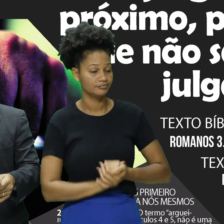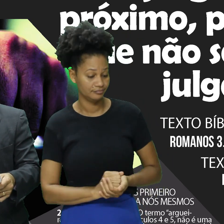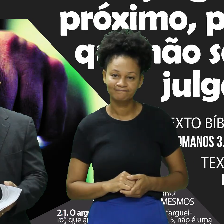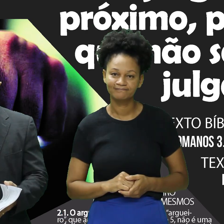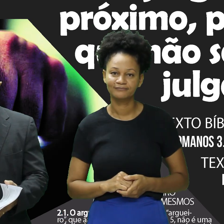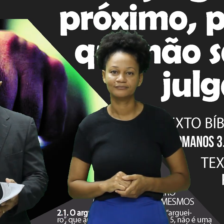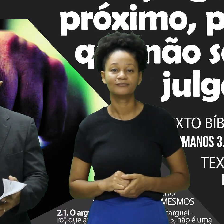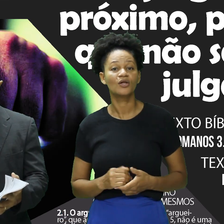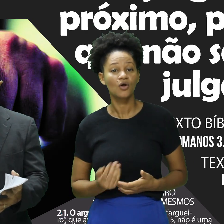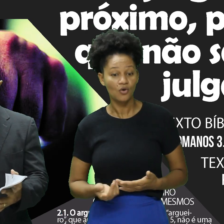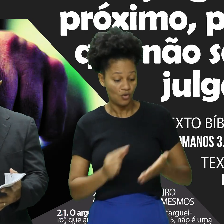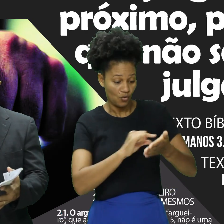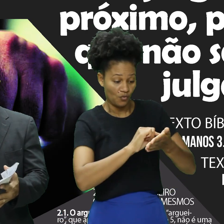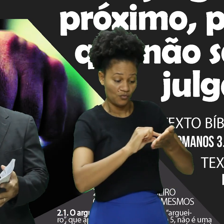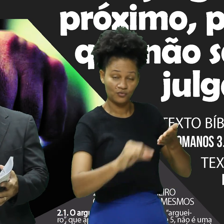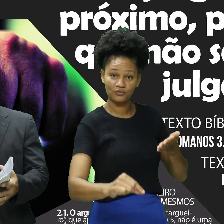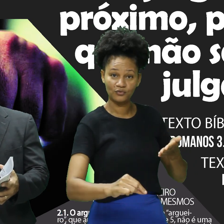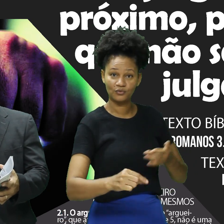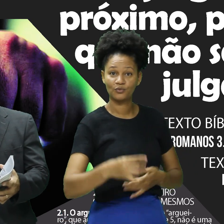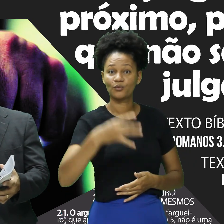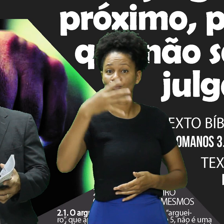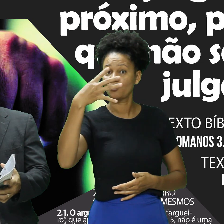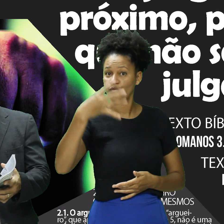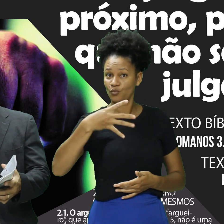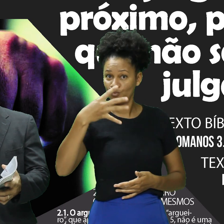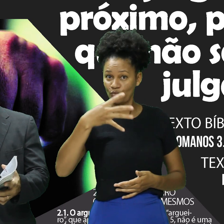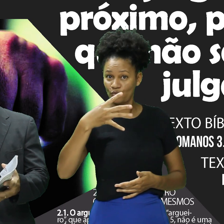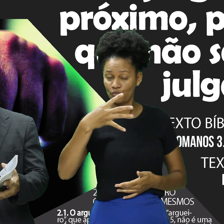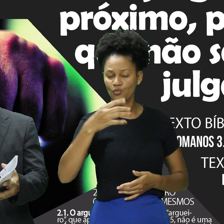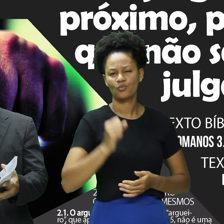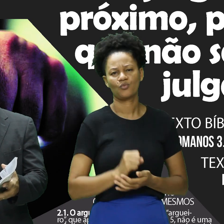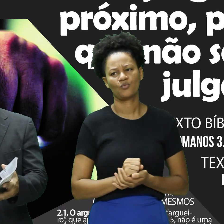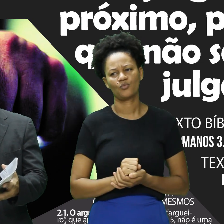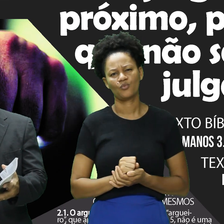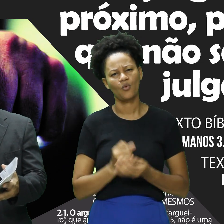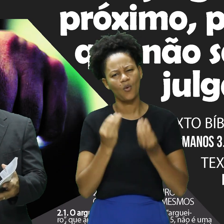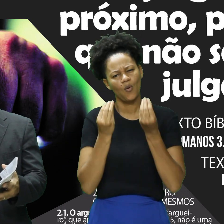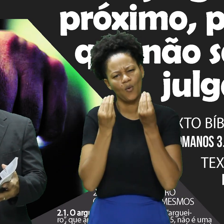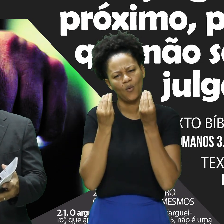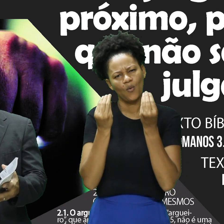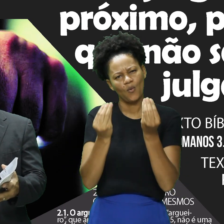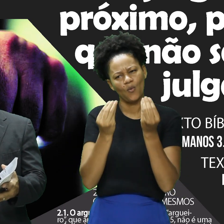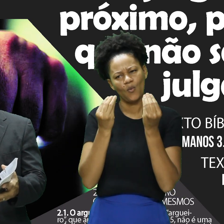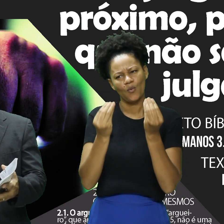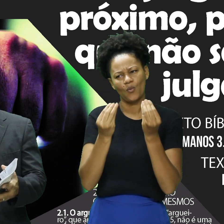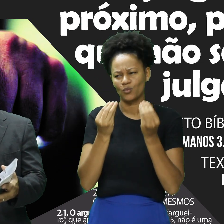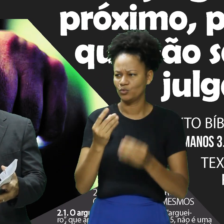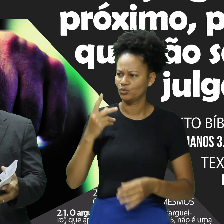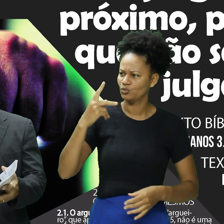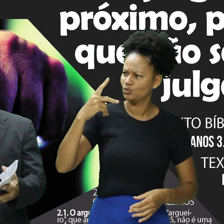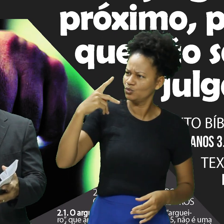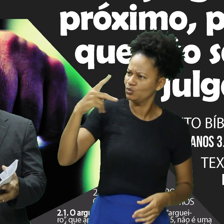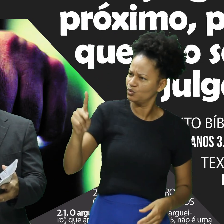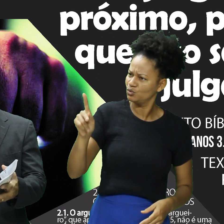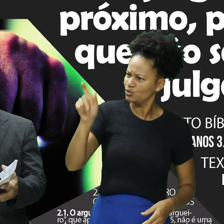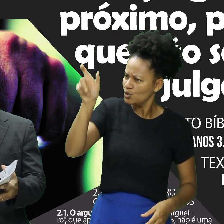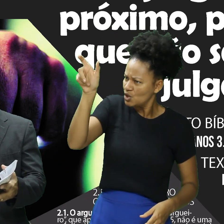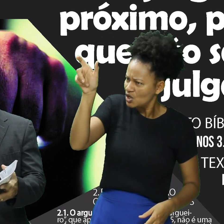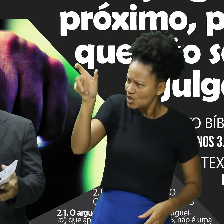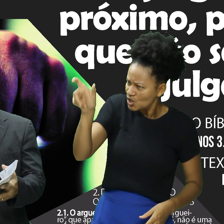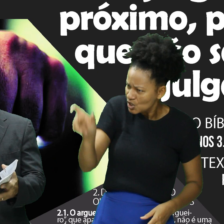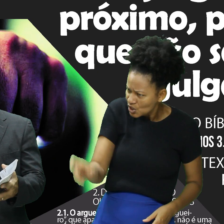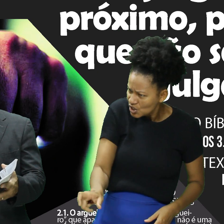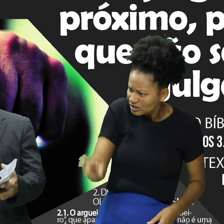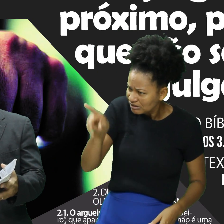Versículo 4. O versículo 4 diz o seguinte: ou como dirás a teu irmão, deixa-me tirar